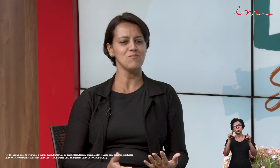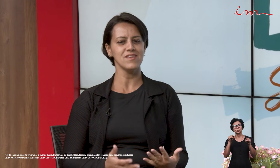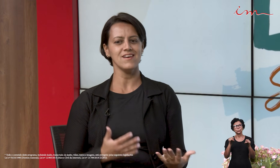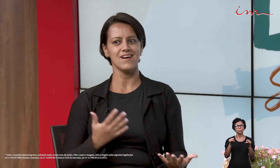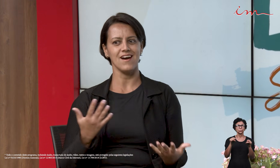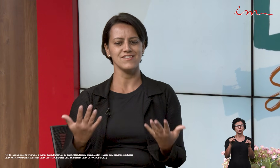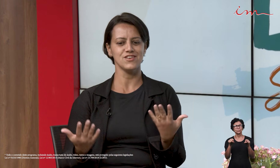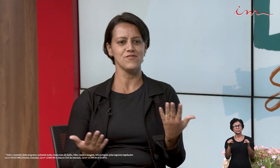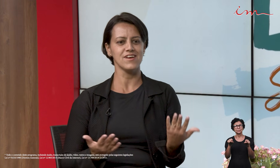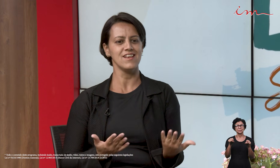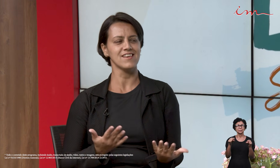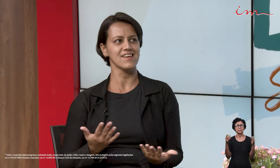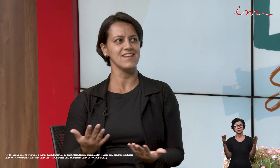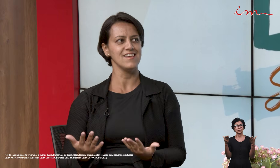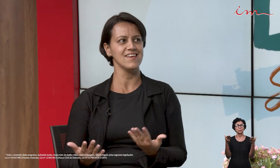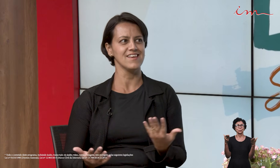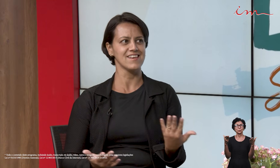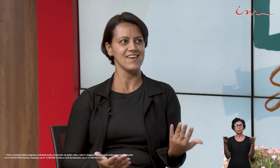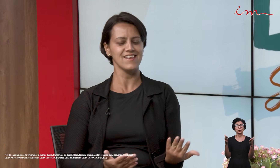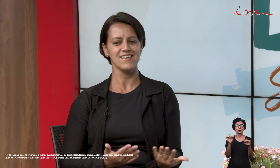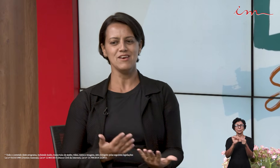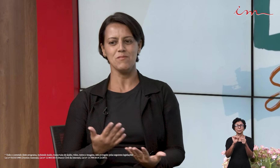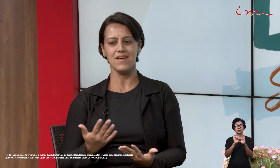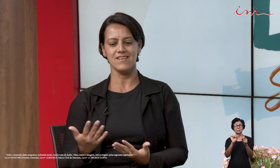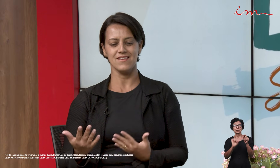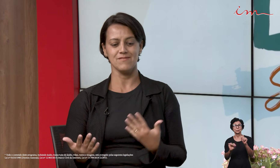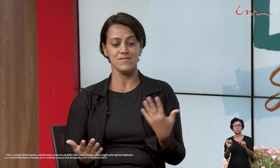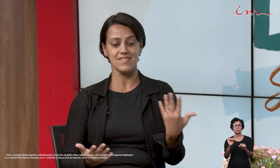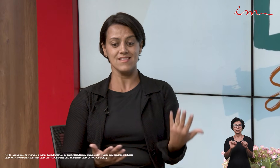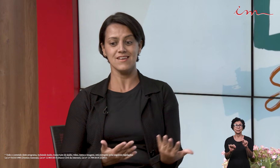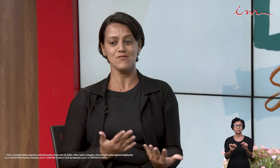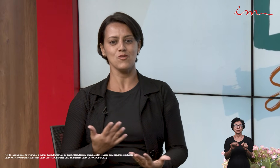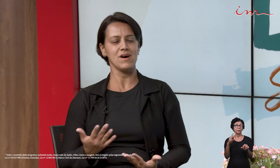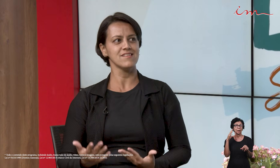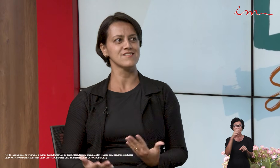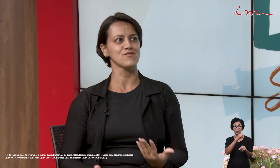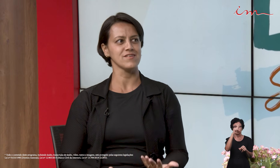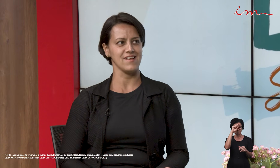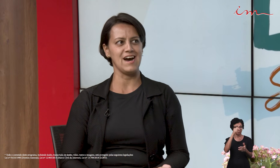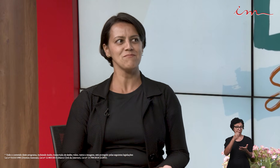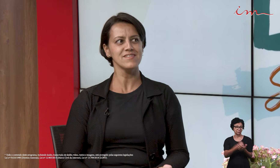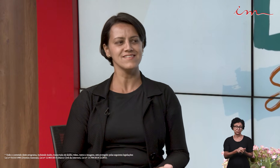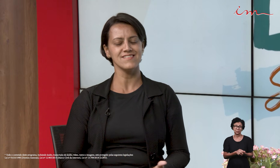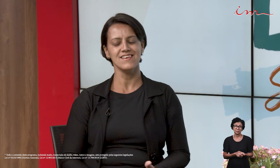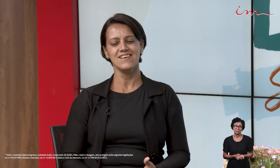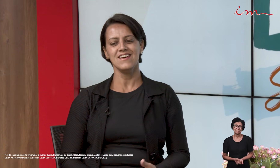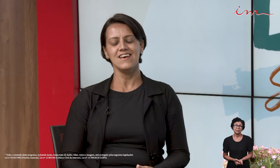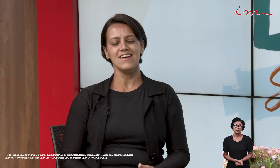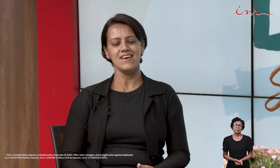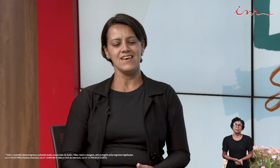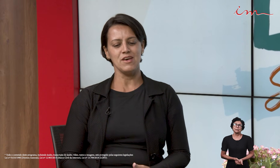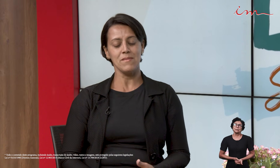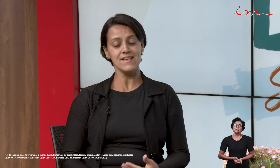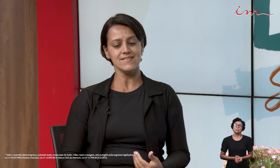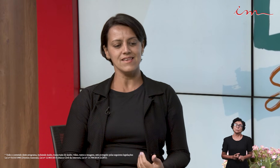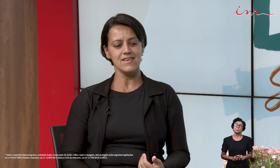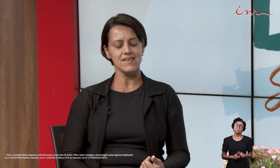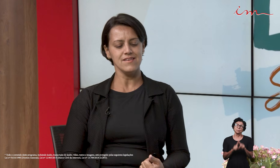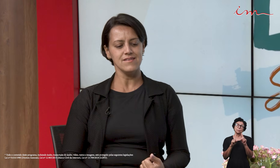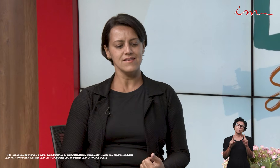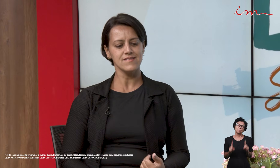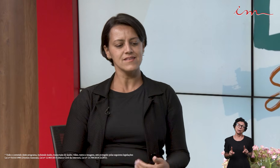né? Sempre a gente fica ali naquele, né, tentando tomar decisões rápidas.